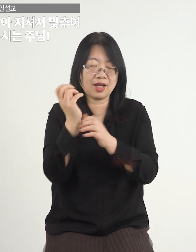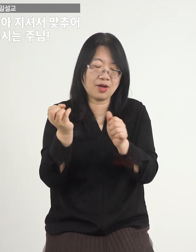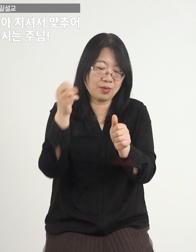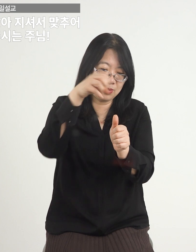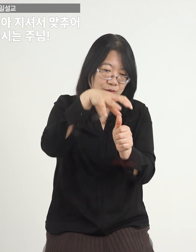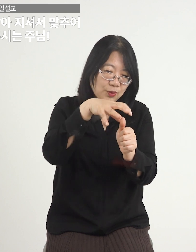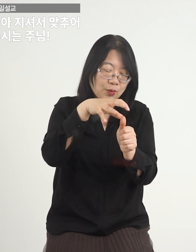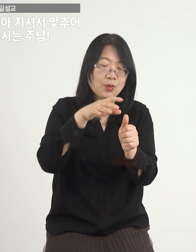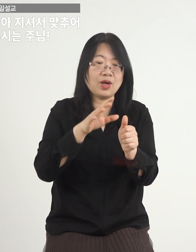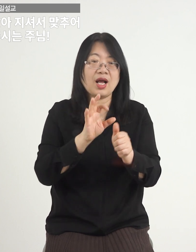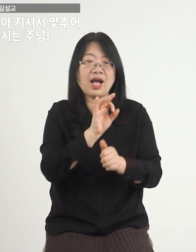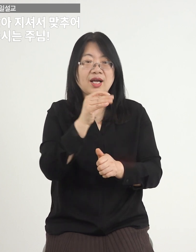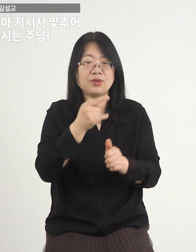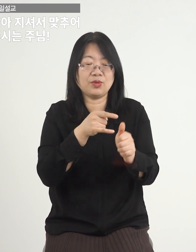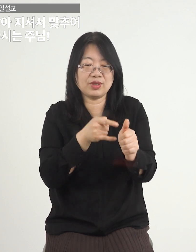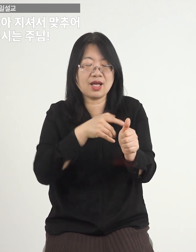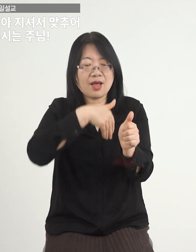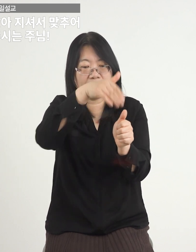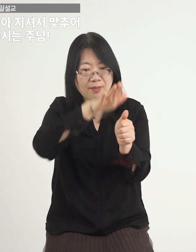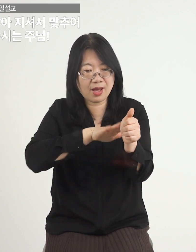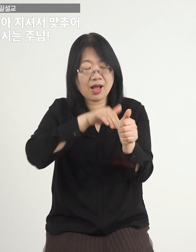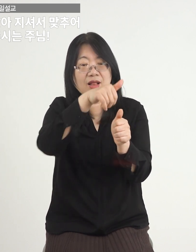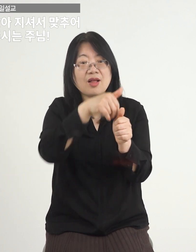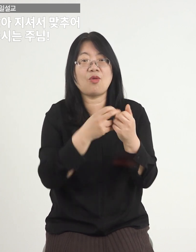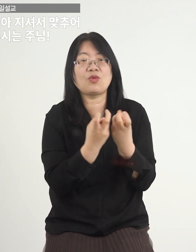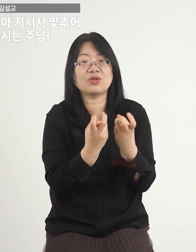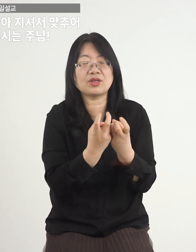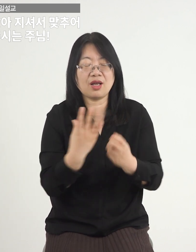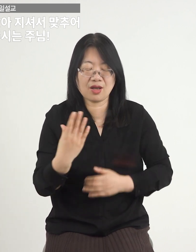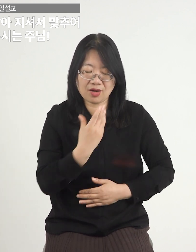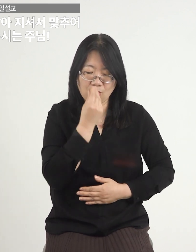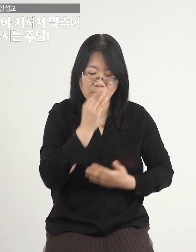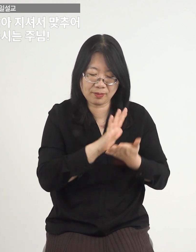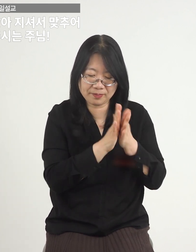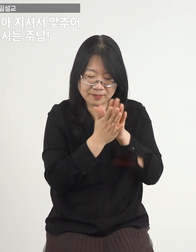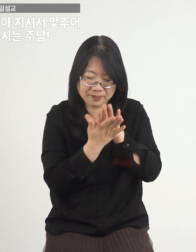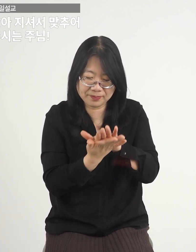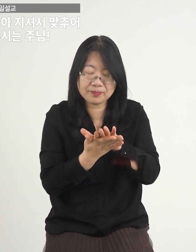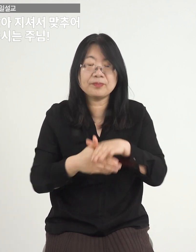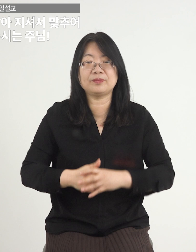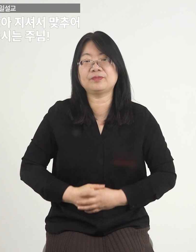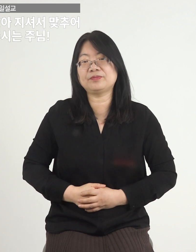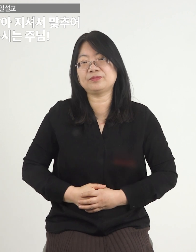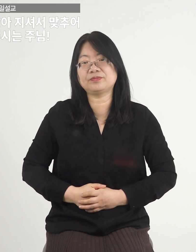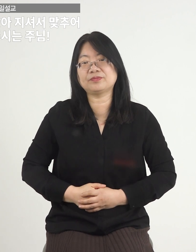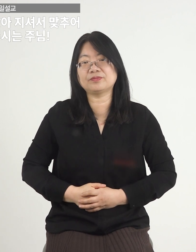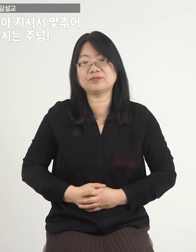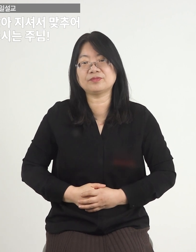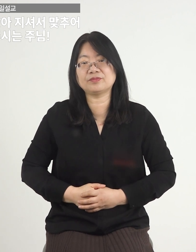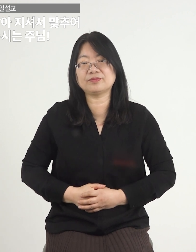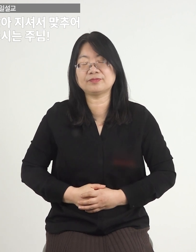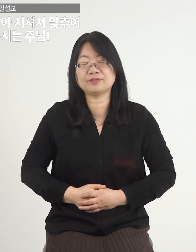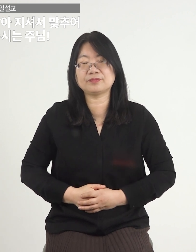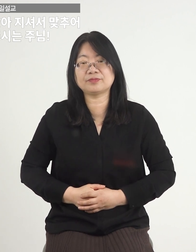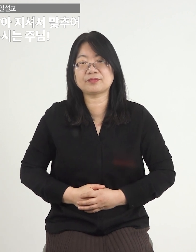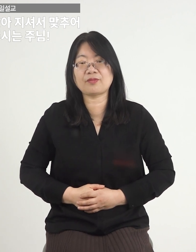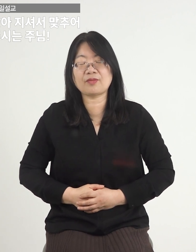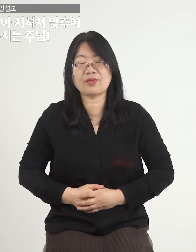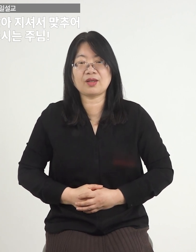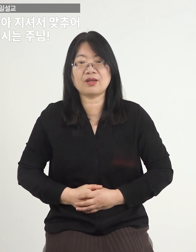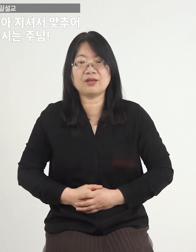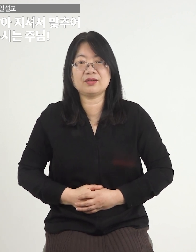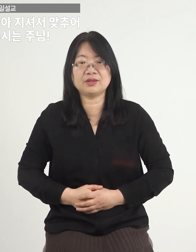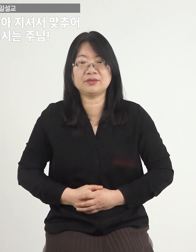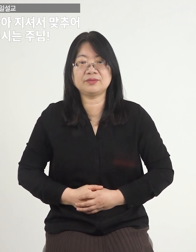그에게 발라 어떻게 하게 했죠? 거룩하게 했어요. 거룩하게. 자, 이제 걷어도 되겠습니다. 자,